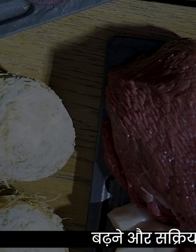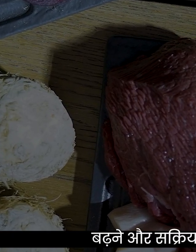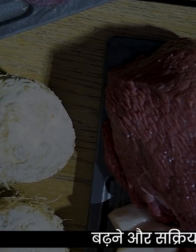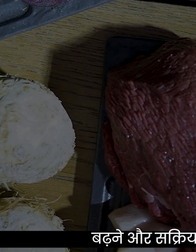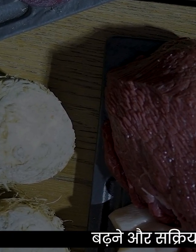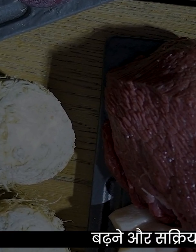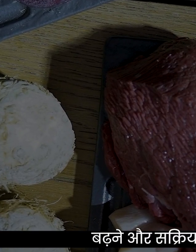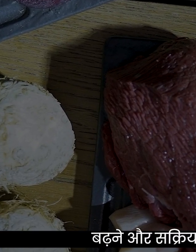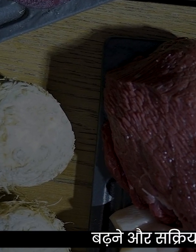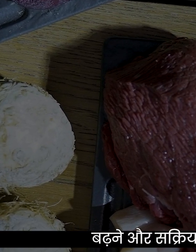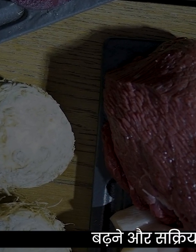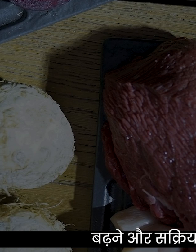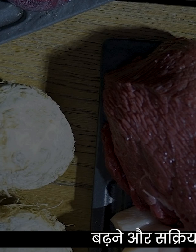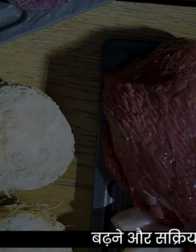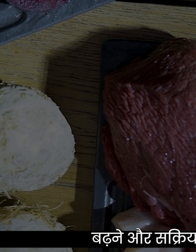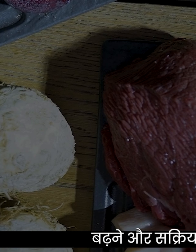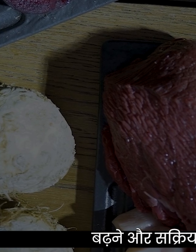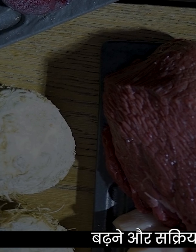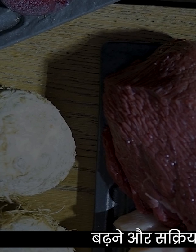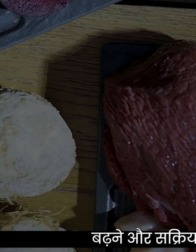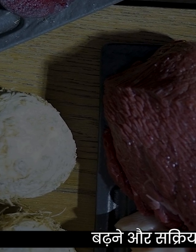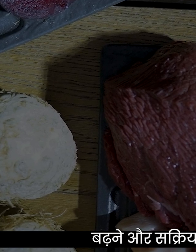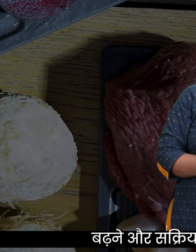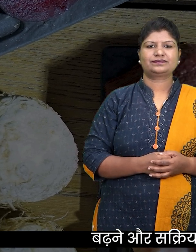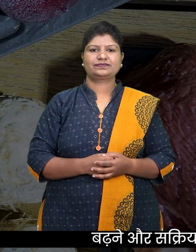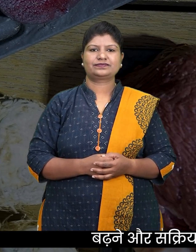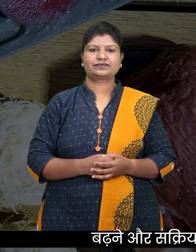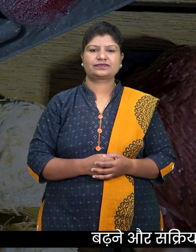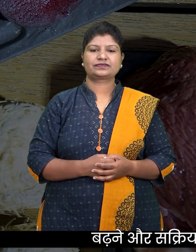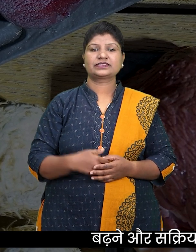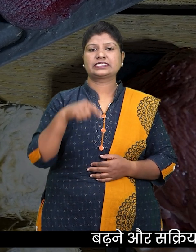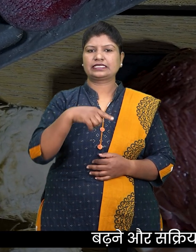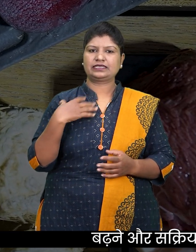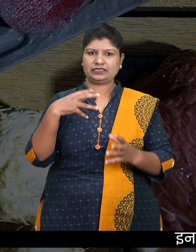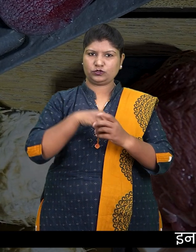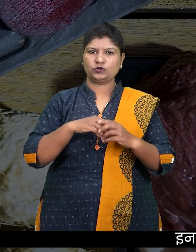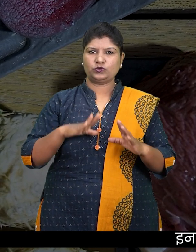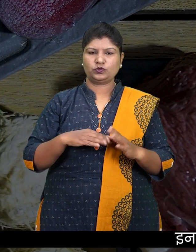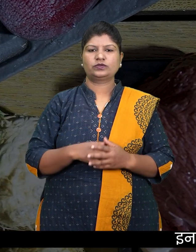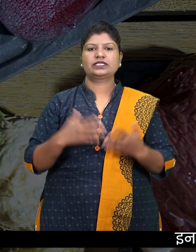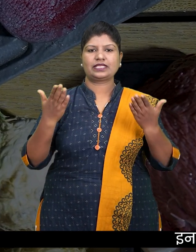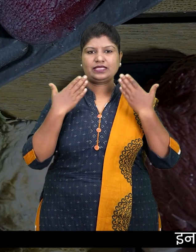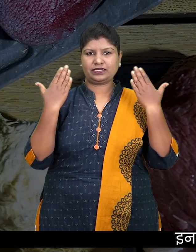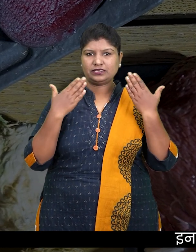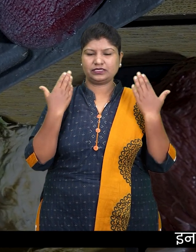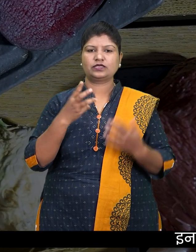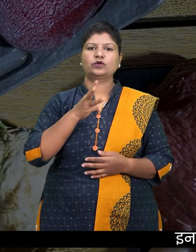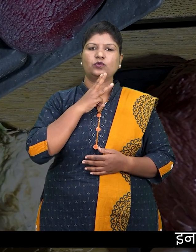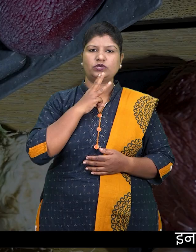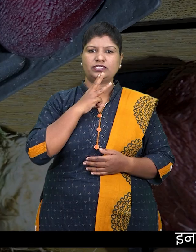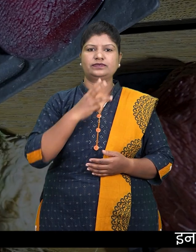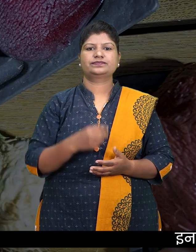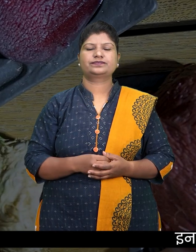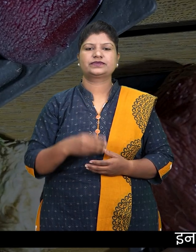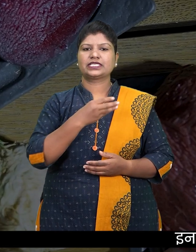बढ़ने और सक्रिय रहने के लिए कई चीज़ों की आवश्यकता होती है। इनमें वायु,